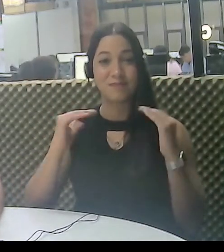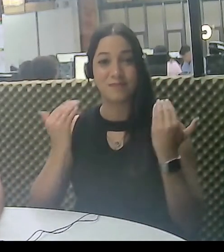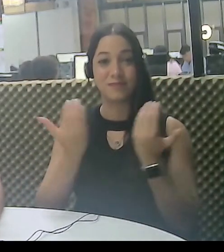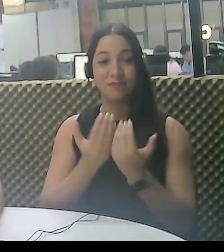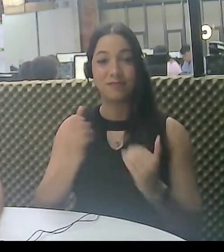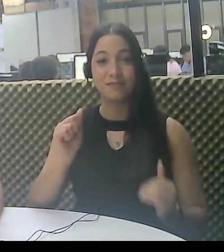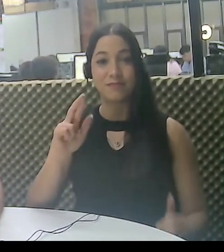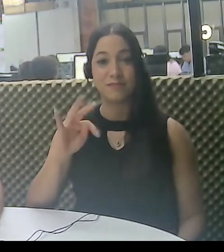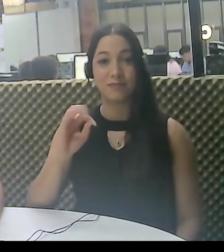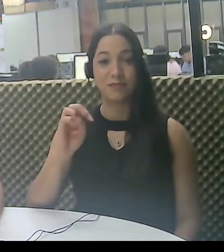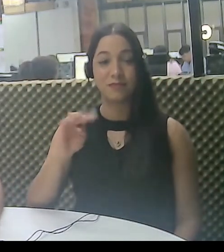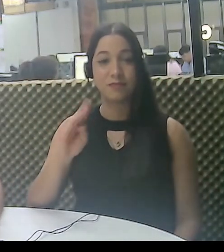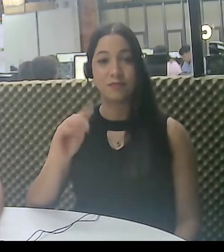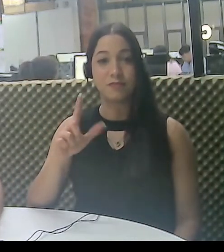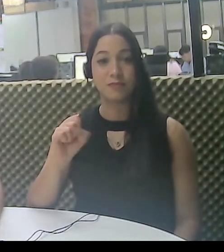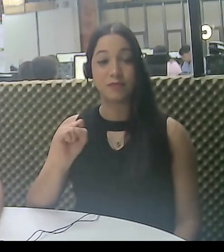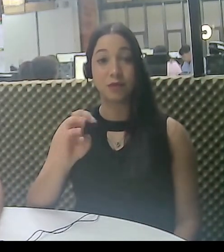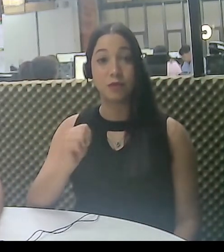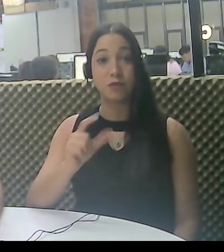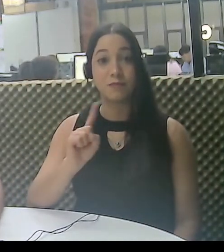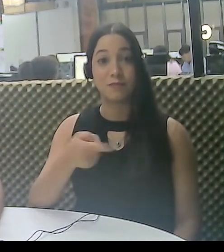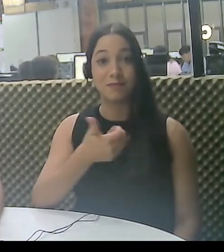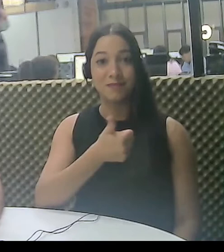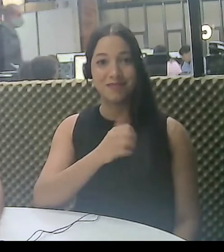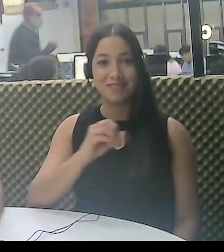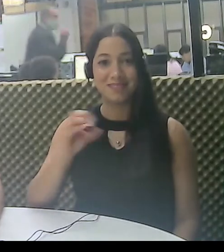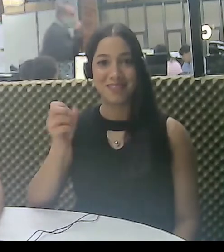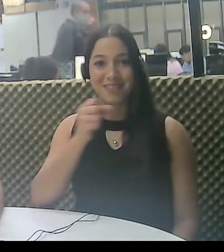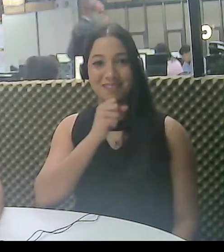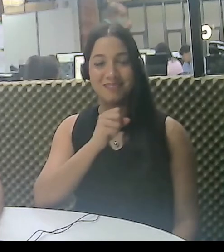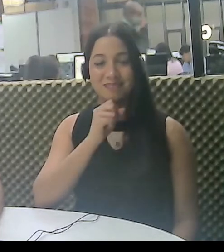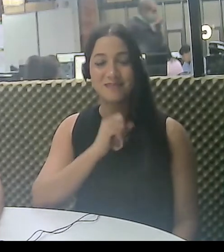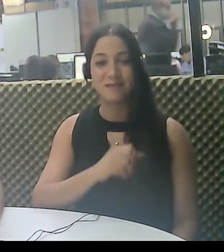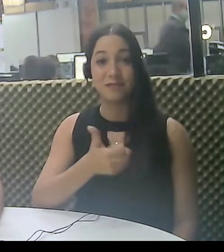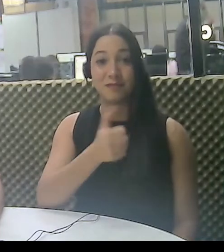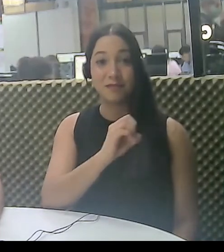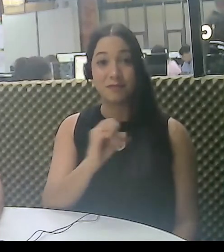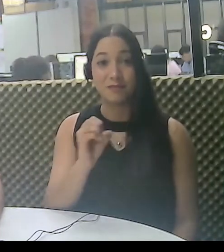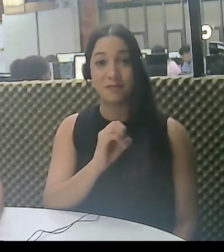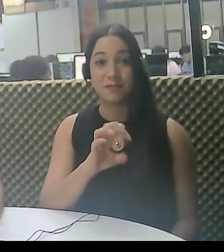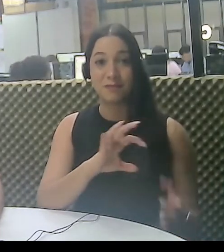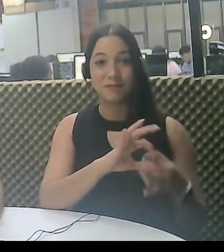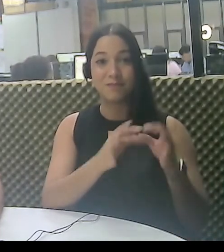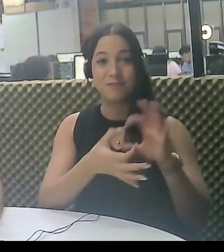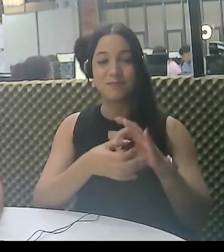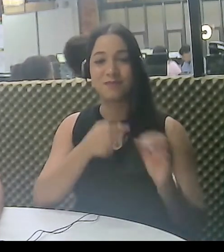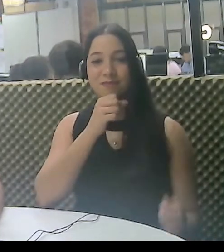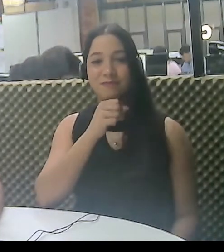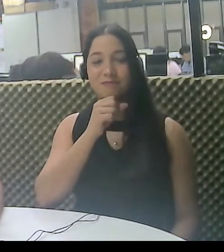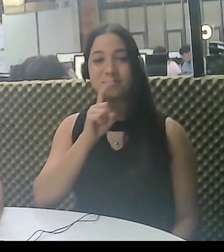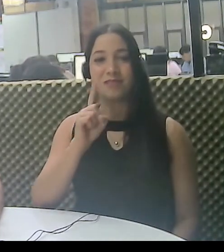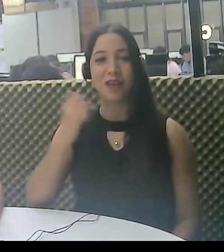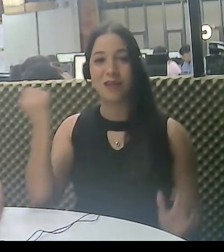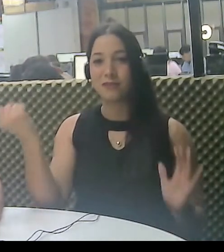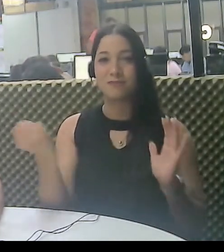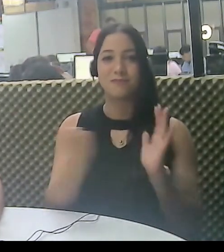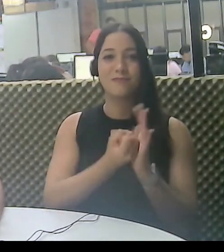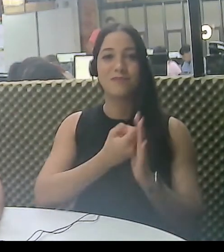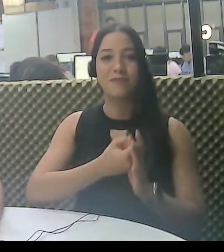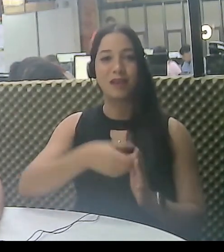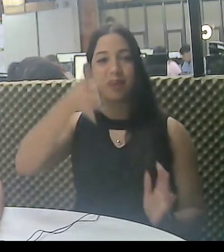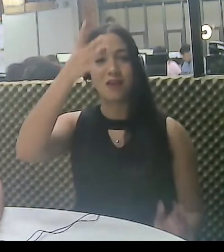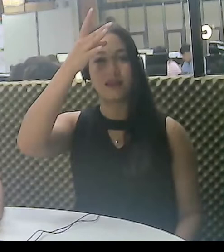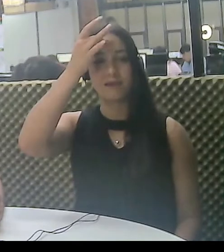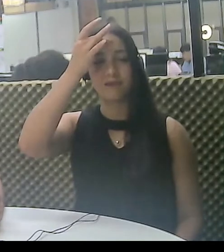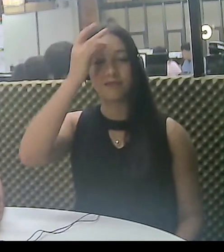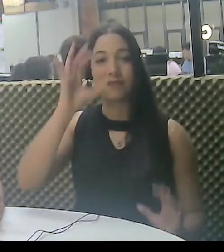Ayrton Borges, com a presença de quase 1.100 idosos. A 10ª Olimpíada do Idoso já pode ser considerada histórica e memorável.